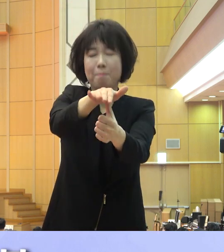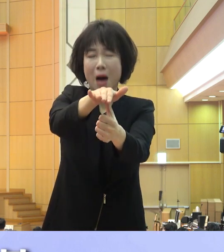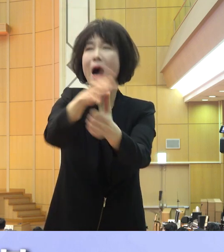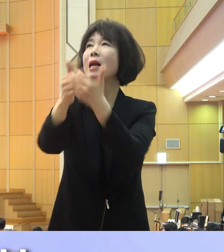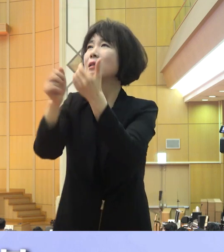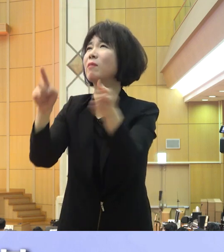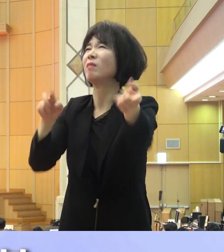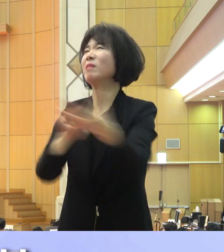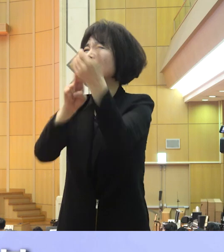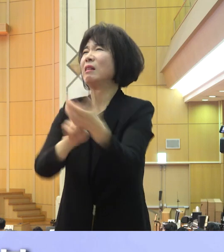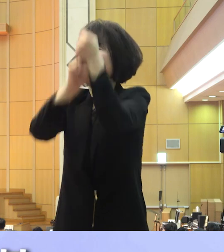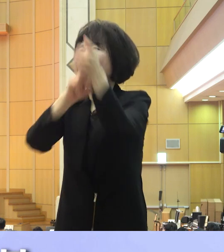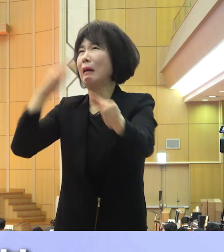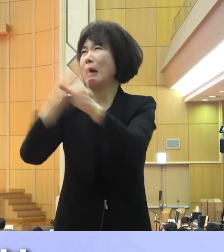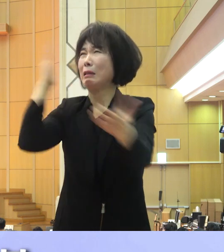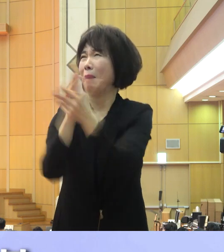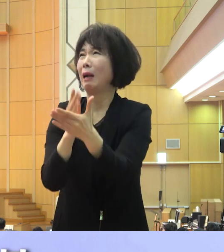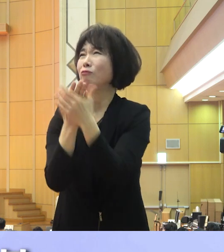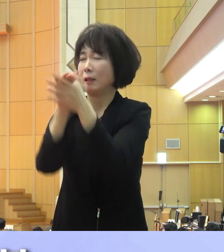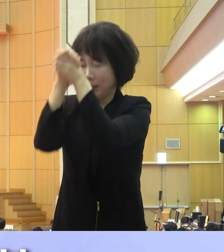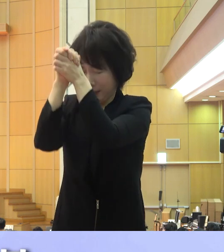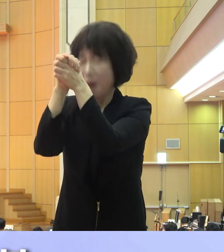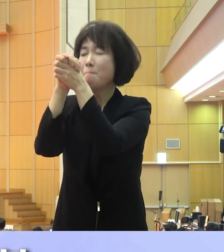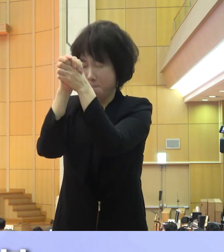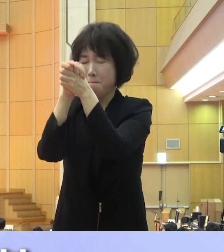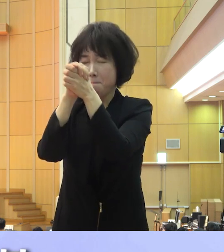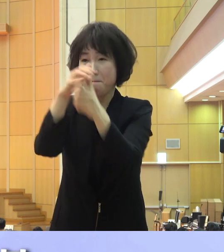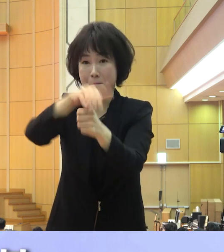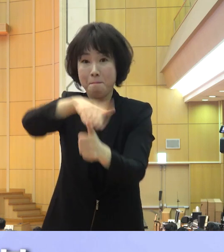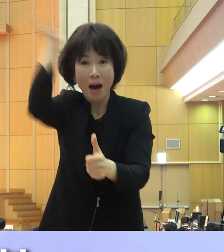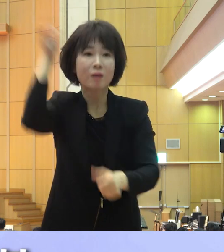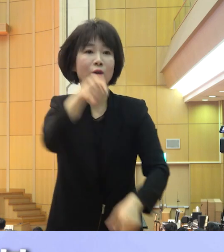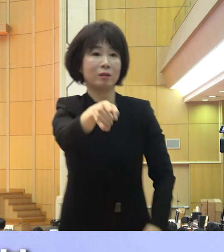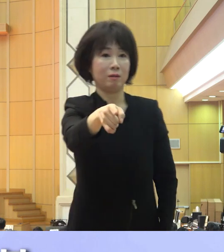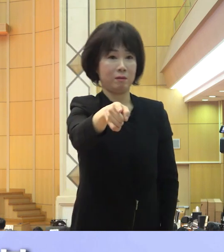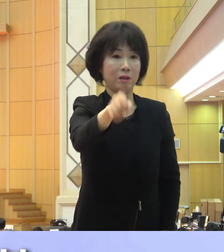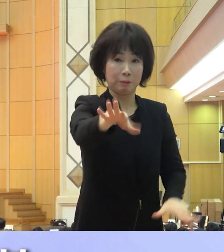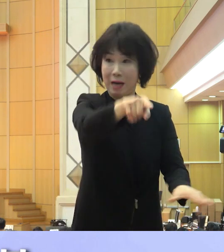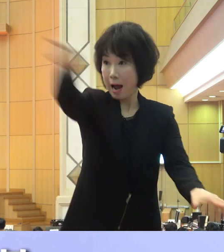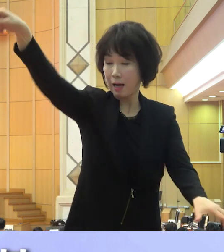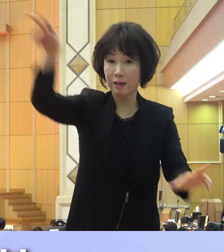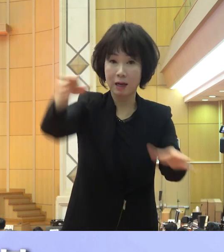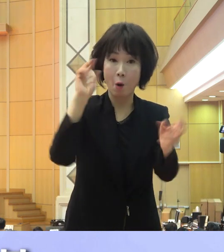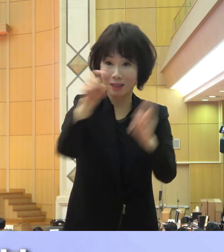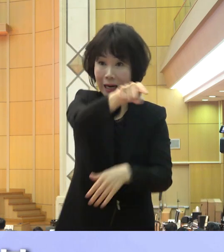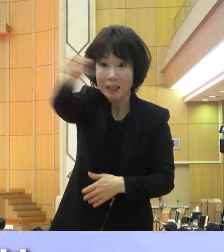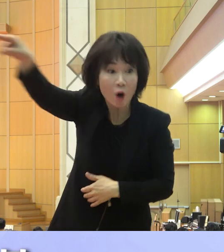주시옵소서. 기도하고 난 다음에 뭐라고 했냐, 가서